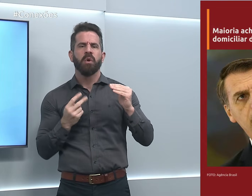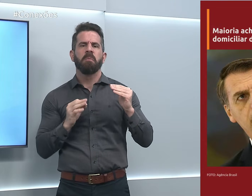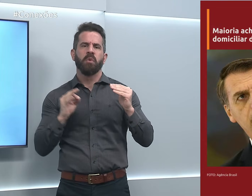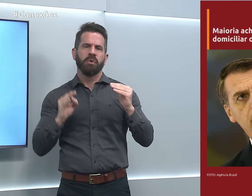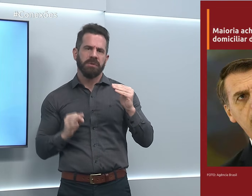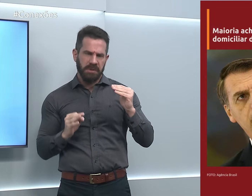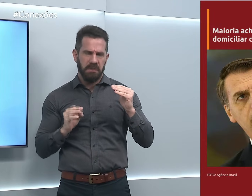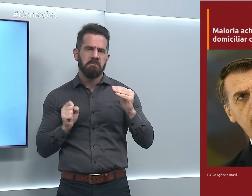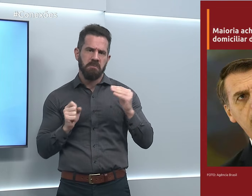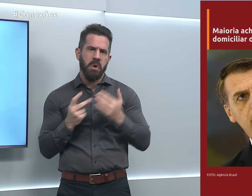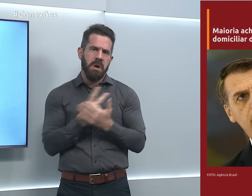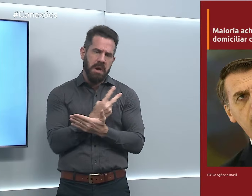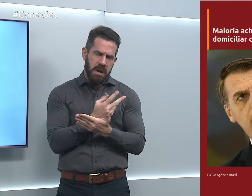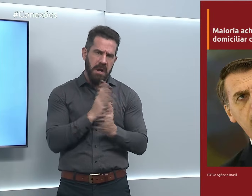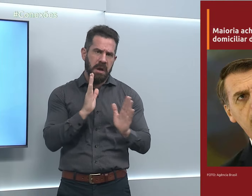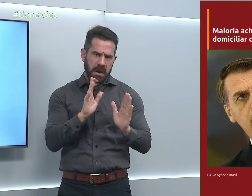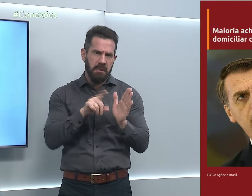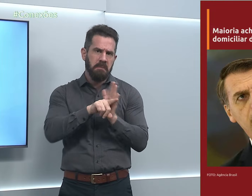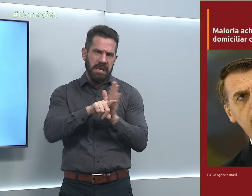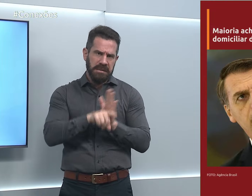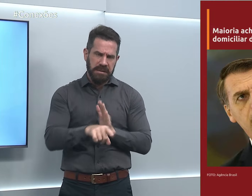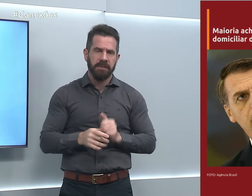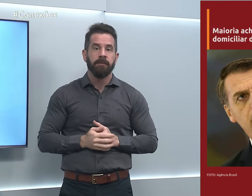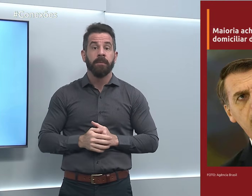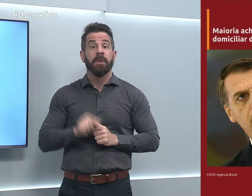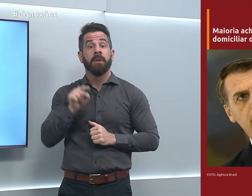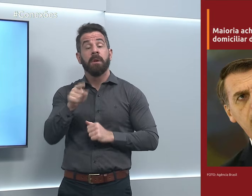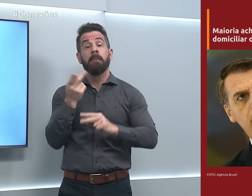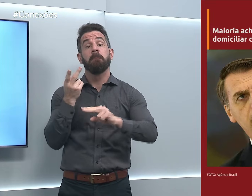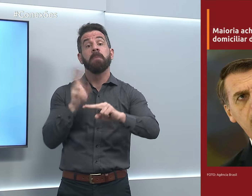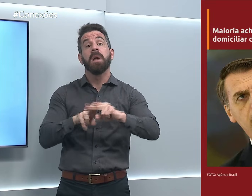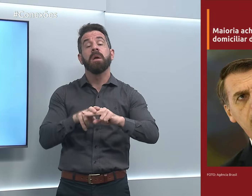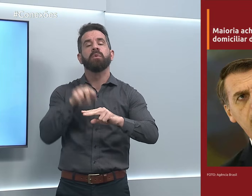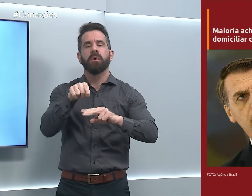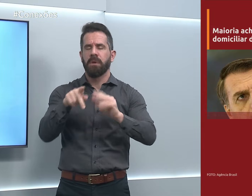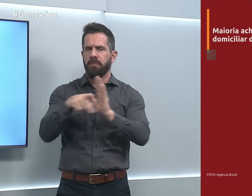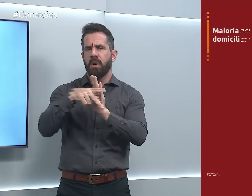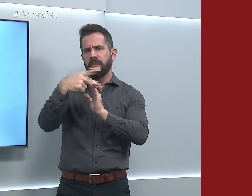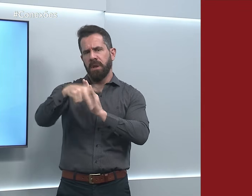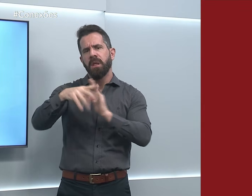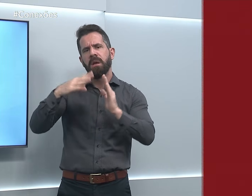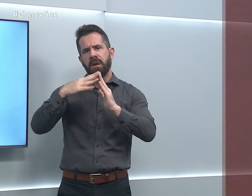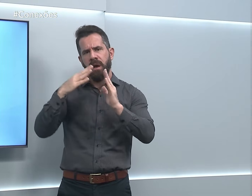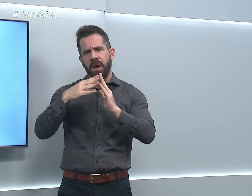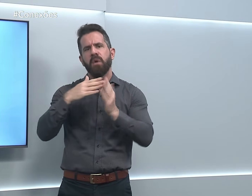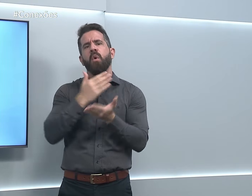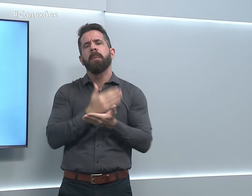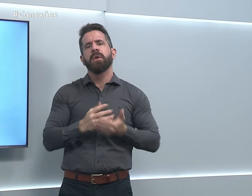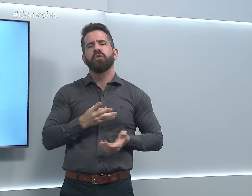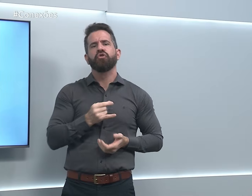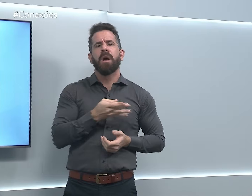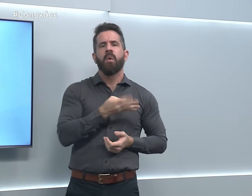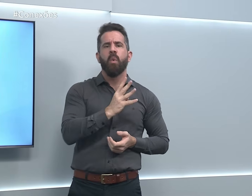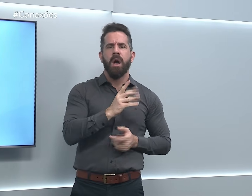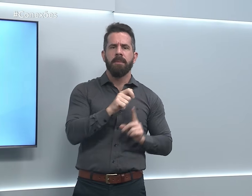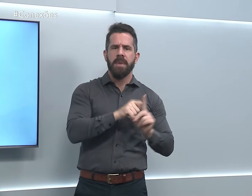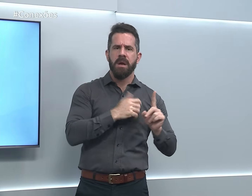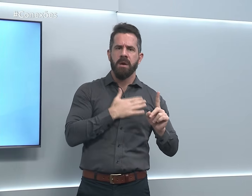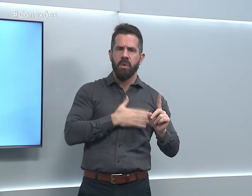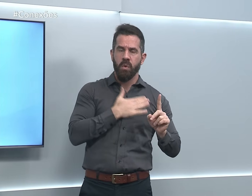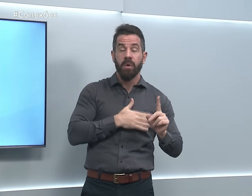menos. E Jair Bolsonaro está preso na própria casa desde o dia 4 de agosto, por descumprimento de